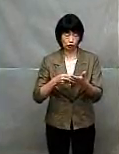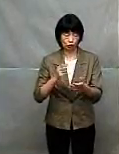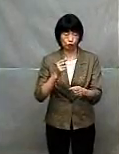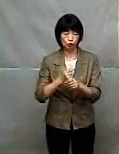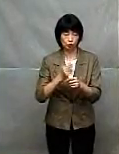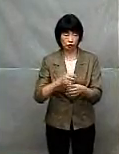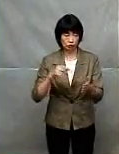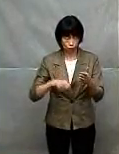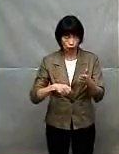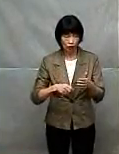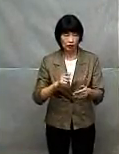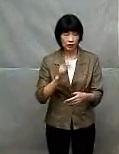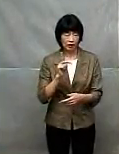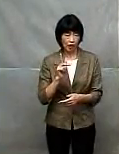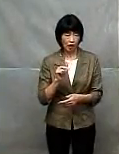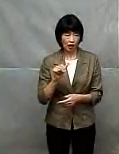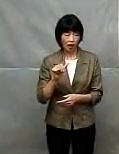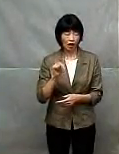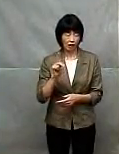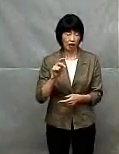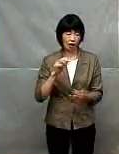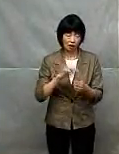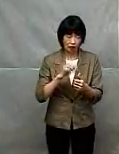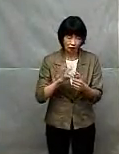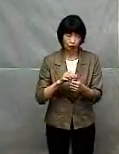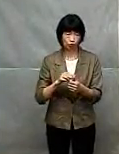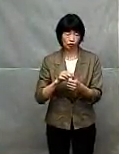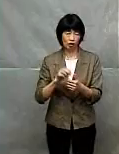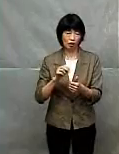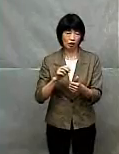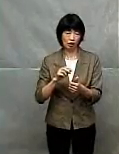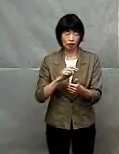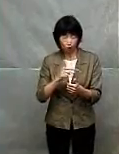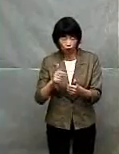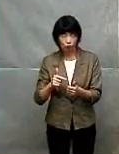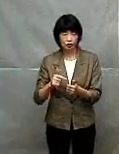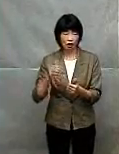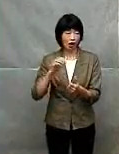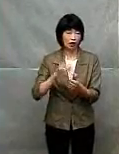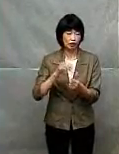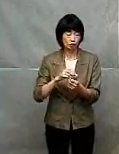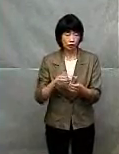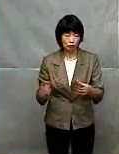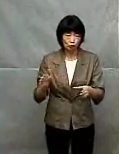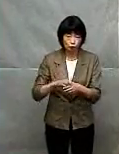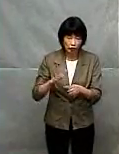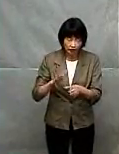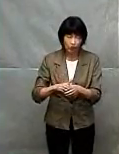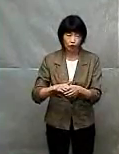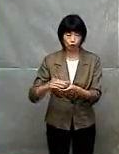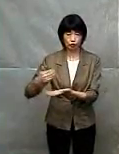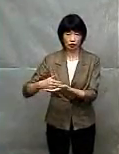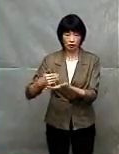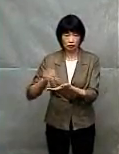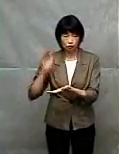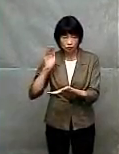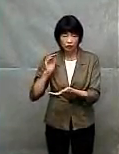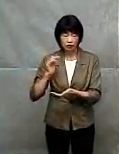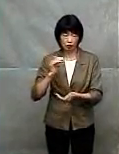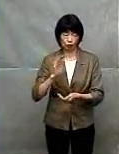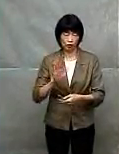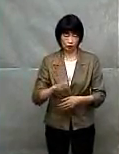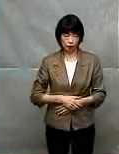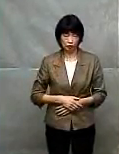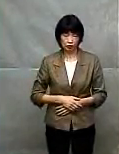と、そこで救済されるんだというのを聞いたことがあるんですけれども、やはり大